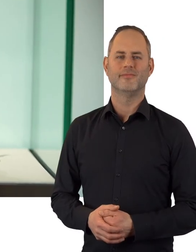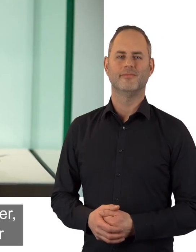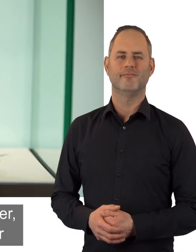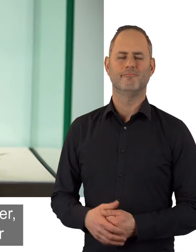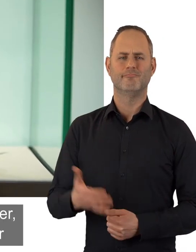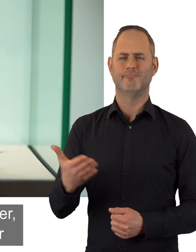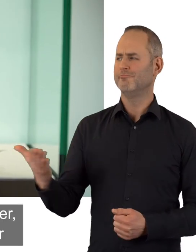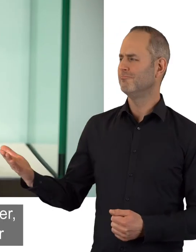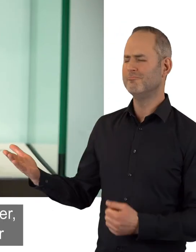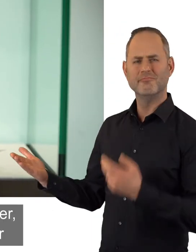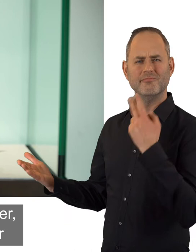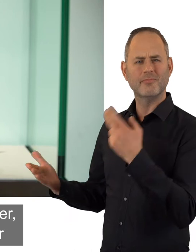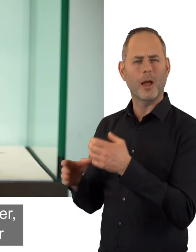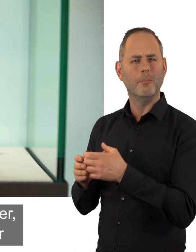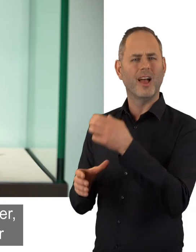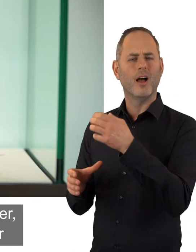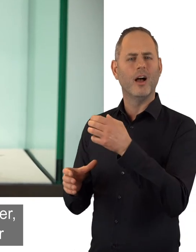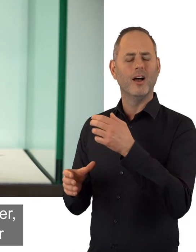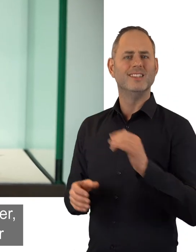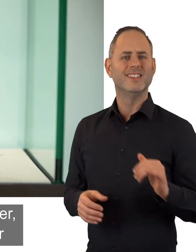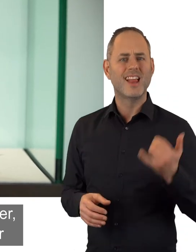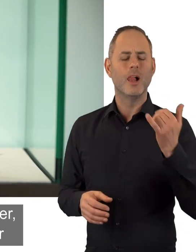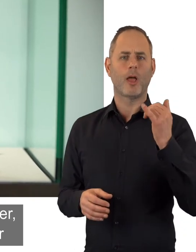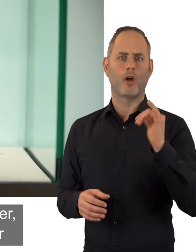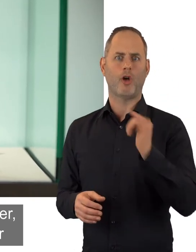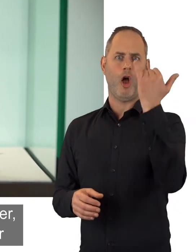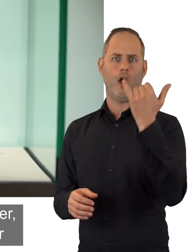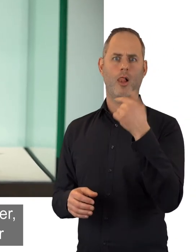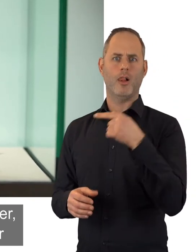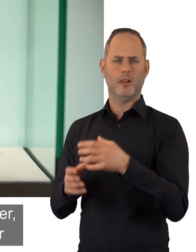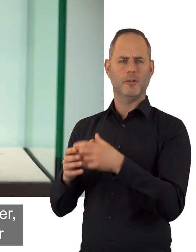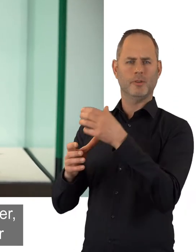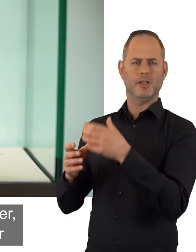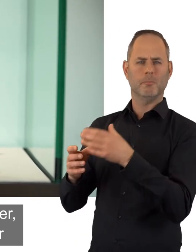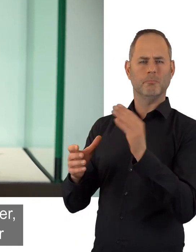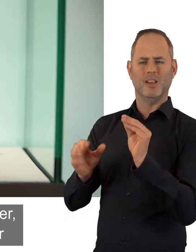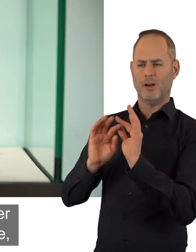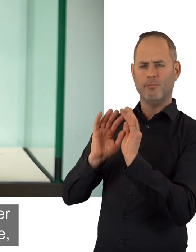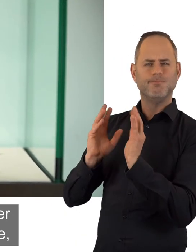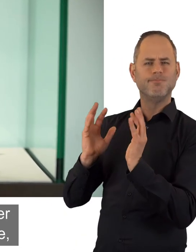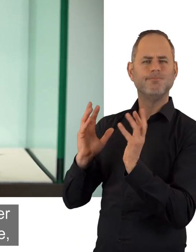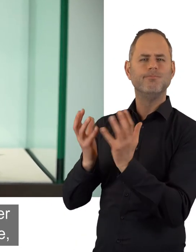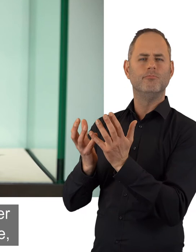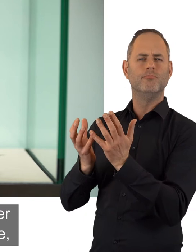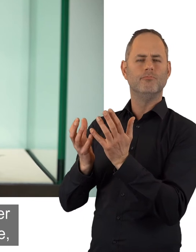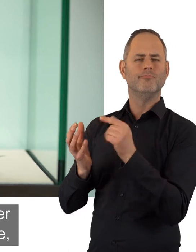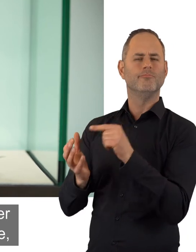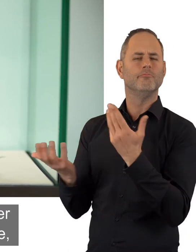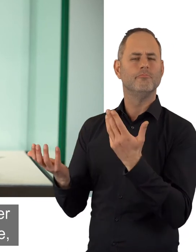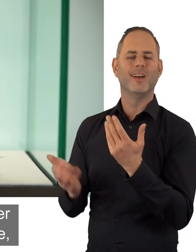Hier sehen wir einen Becher, einen Silber-Goldbecher mit Futeral